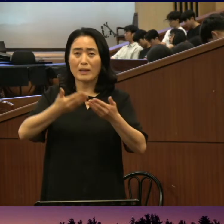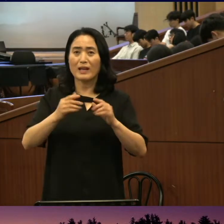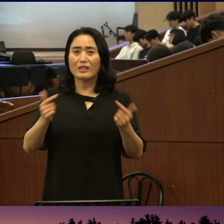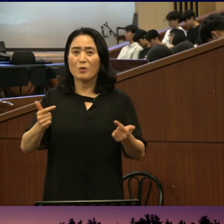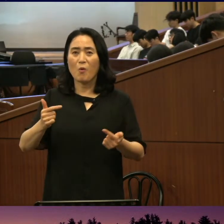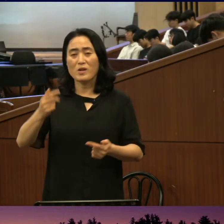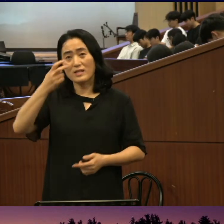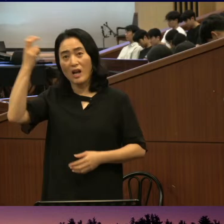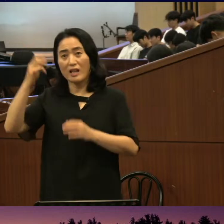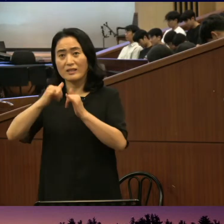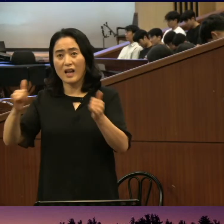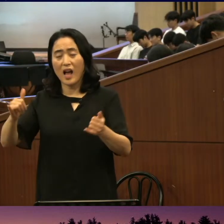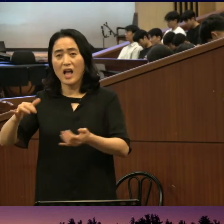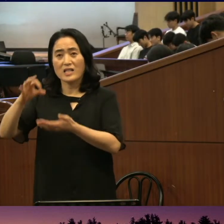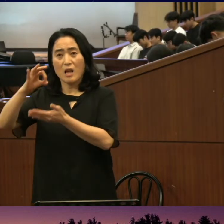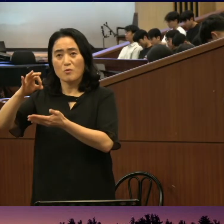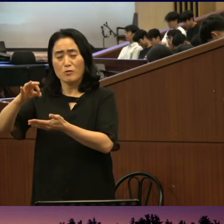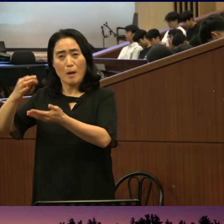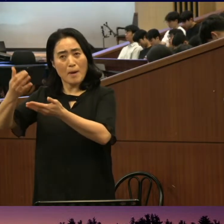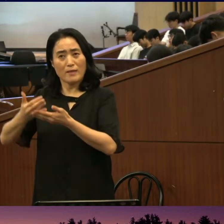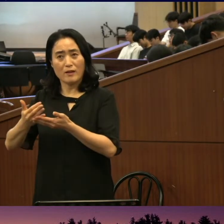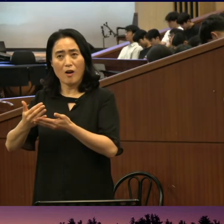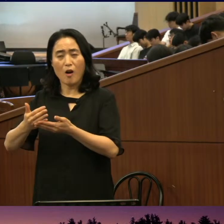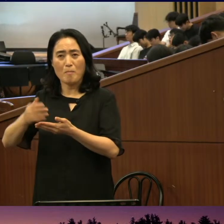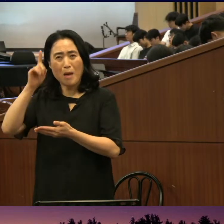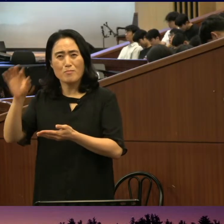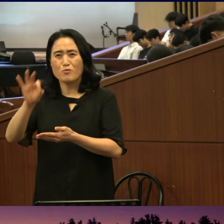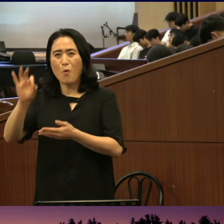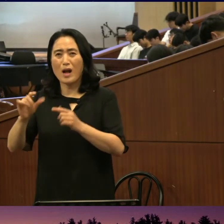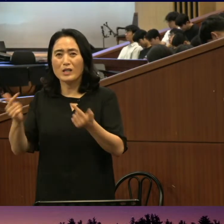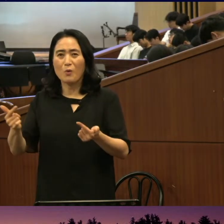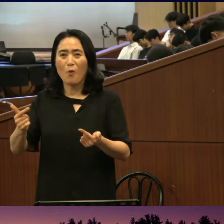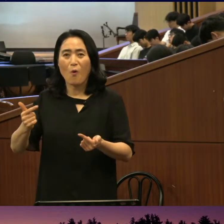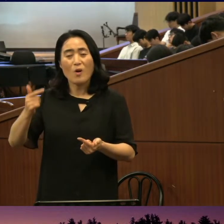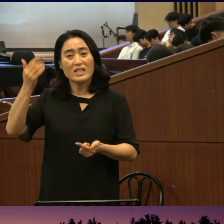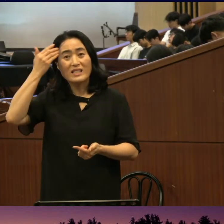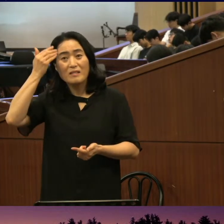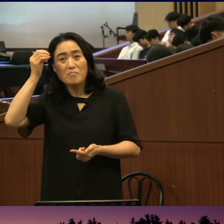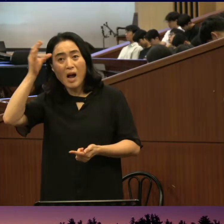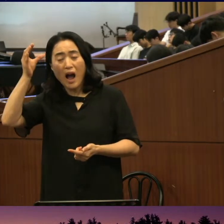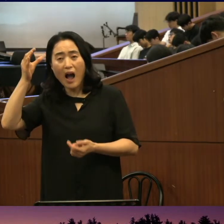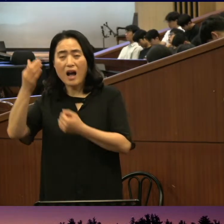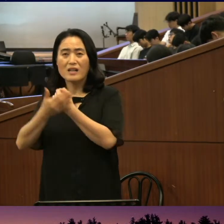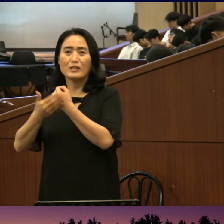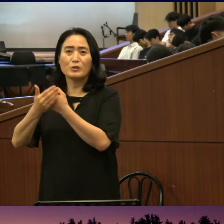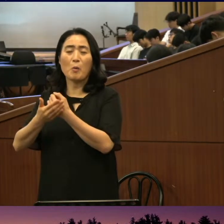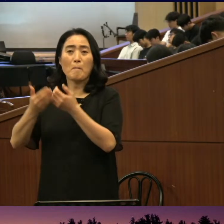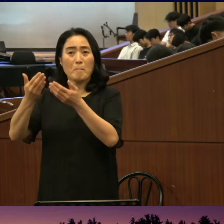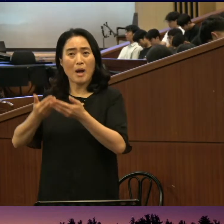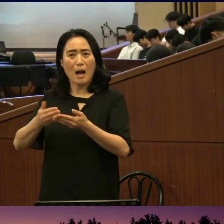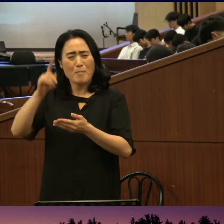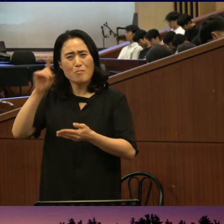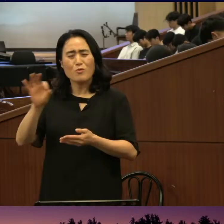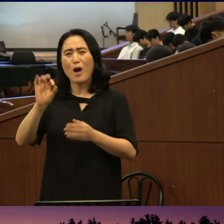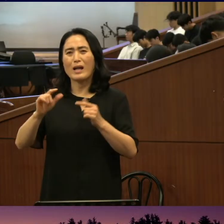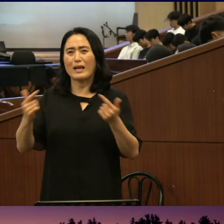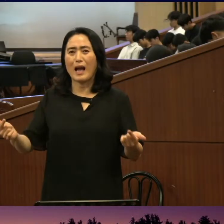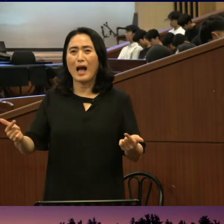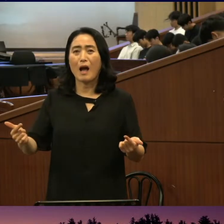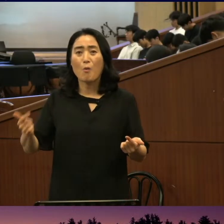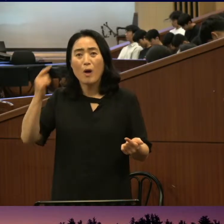명철자들이라고 재물을 얻는 것도 아니며 지식인들이라고 은총을 입는 것이 아니니 이는 시기와 기회는 그들